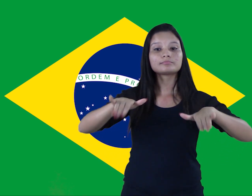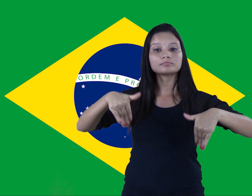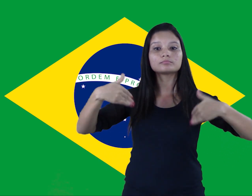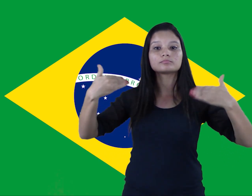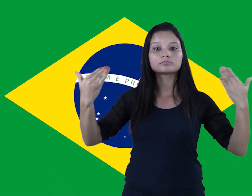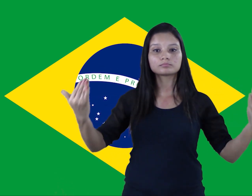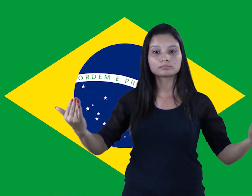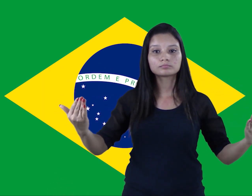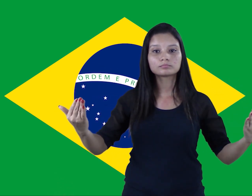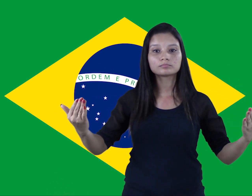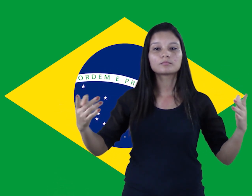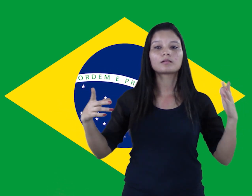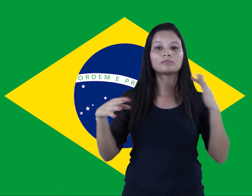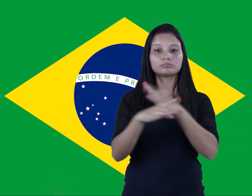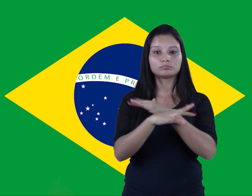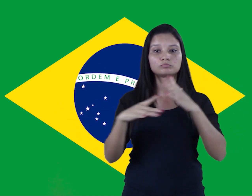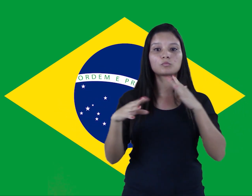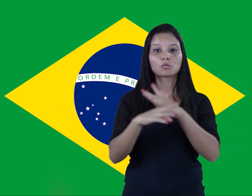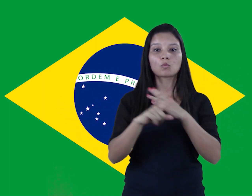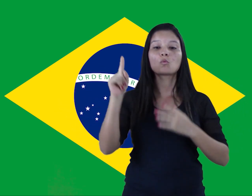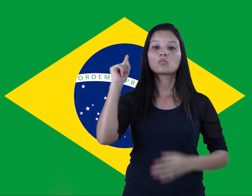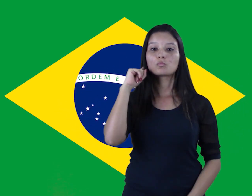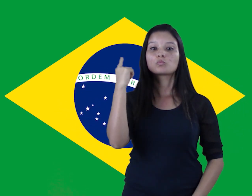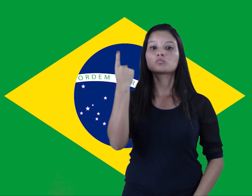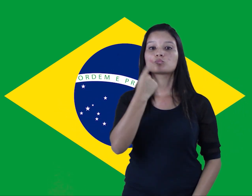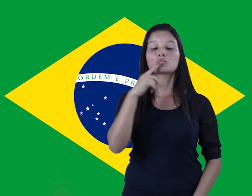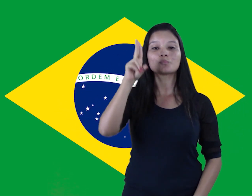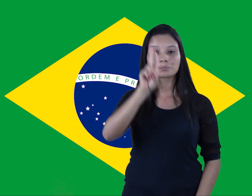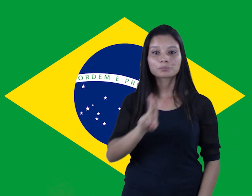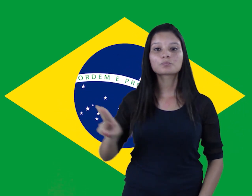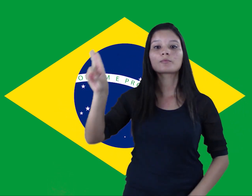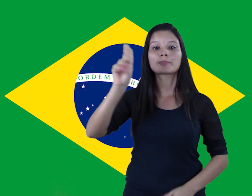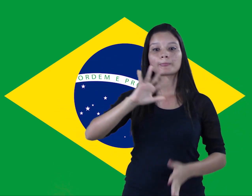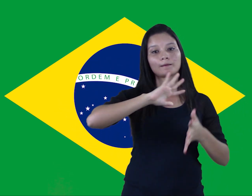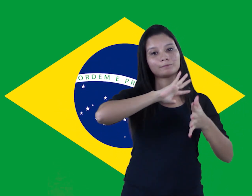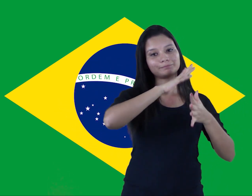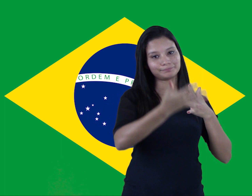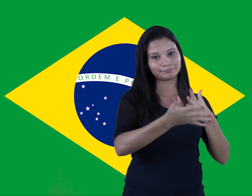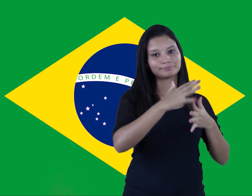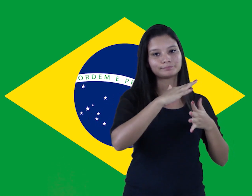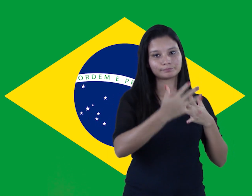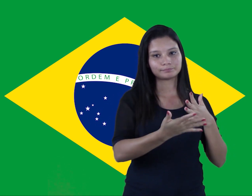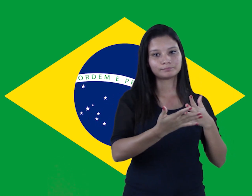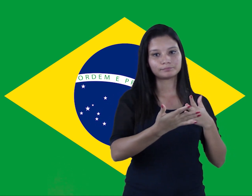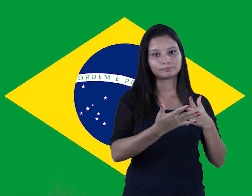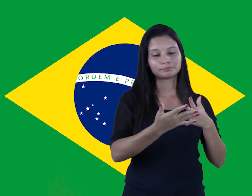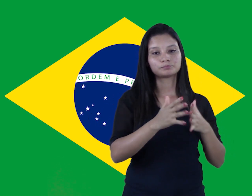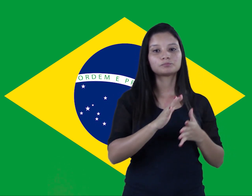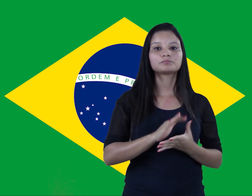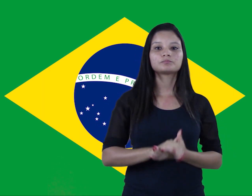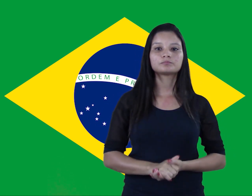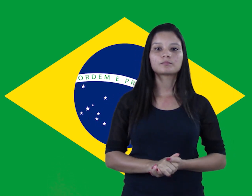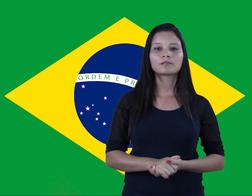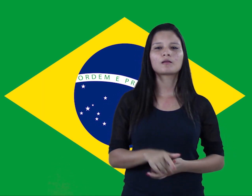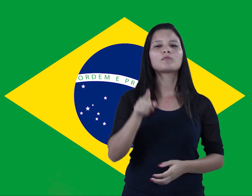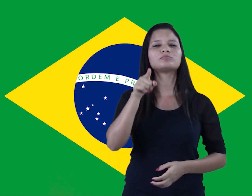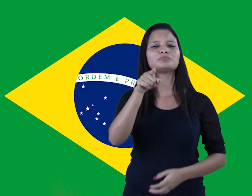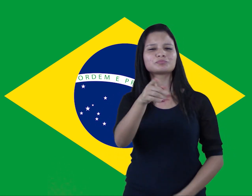Então, nos meios urbanos, os surdos usam a língua brasileira de sinais, Libras.